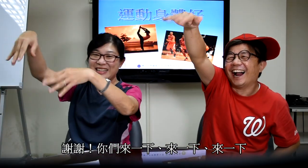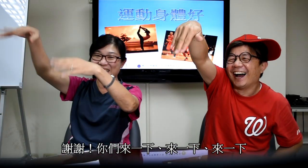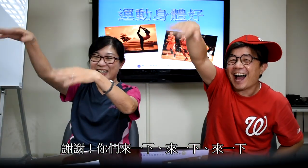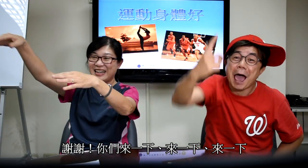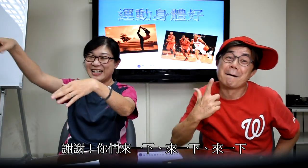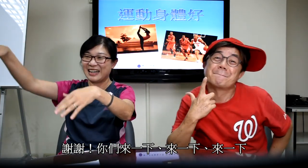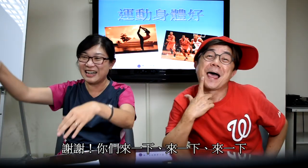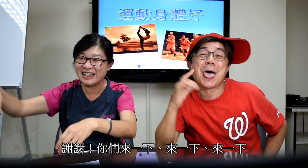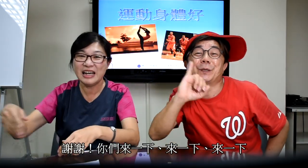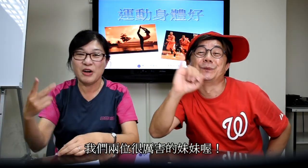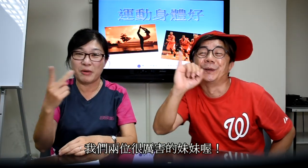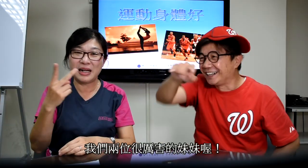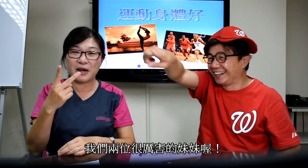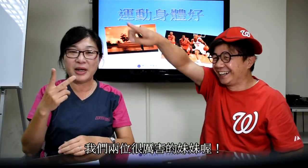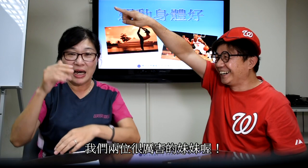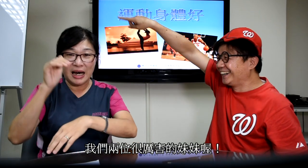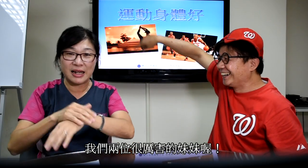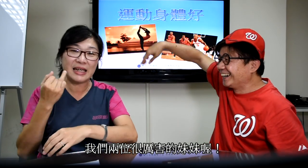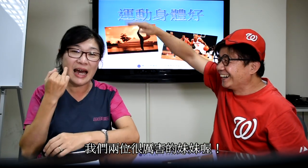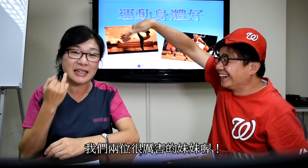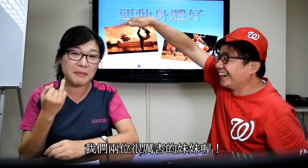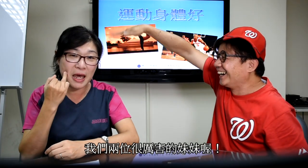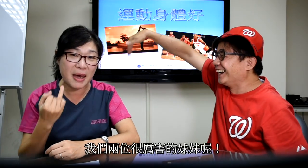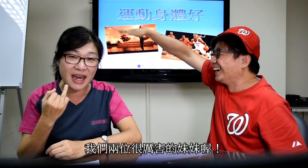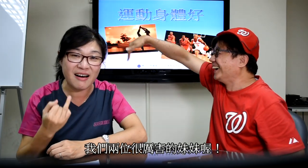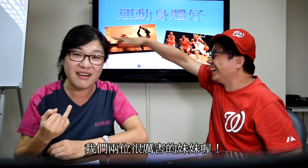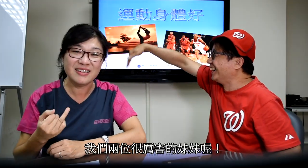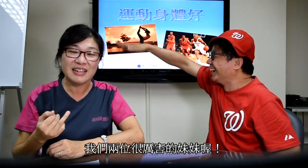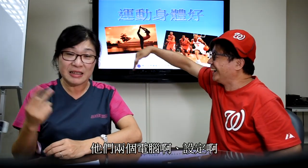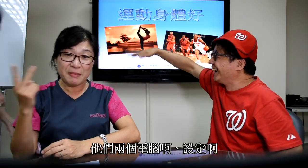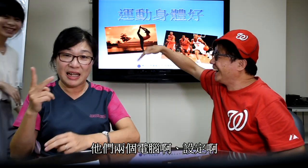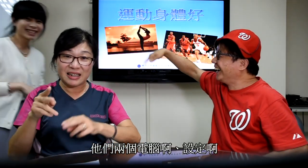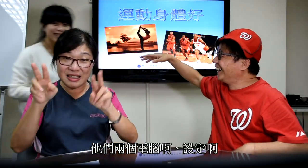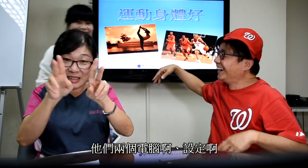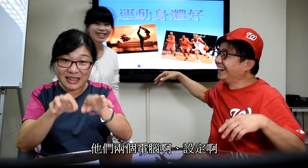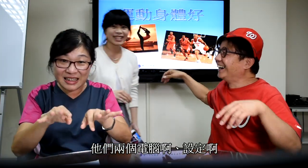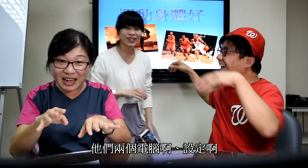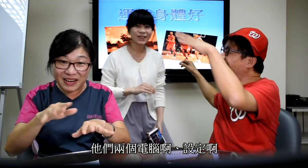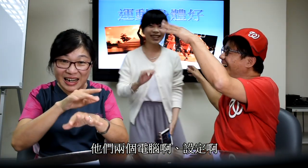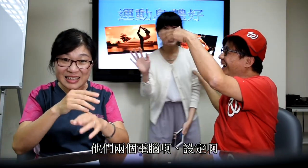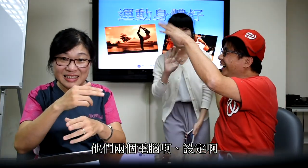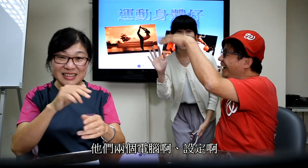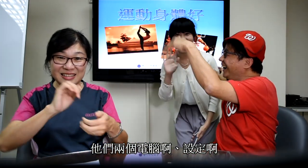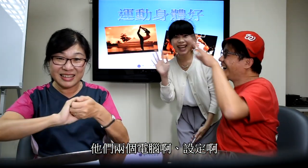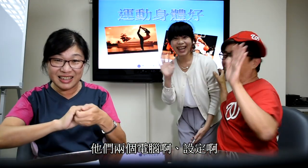下，我们两位很厉害的妹妹哦，他们两个那个电脑啊设定